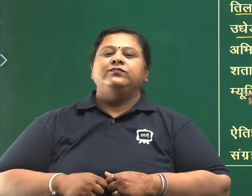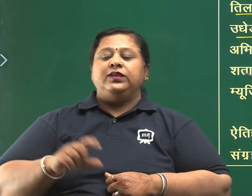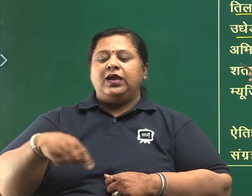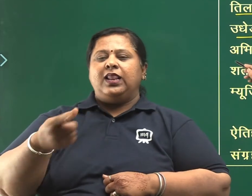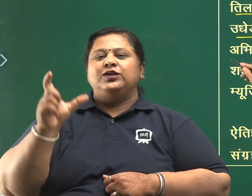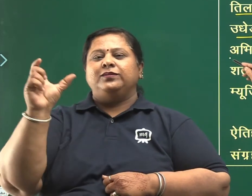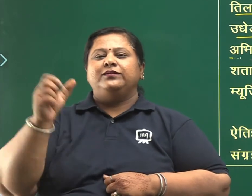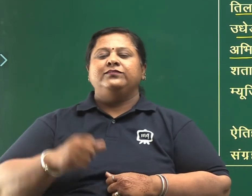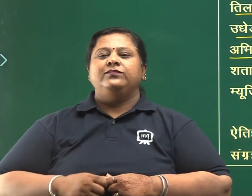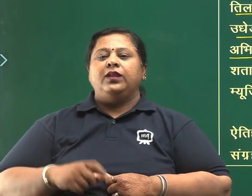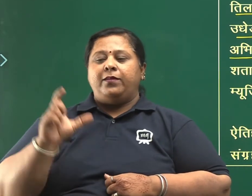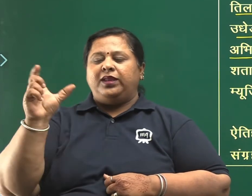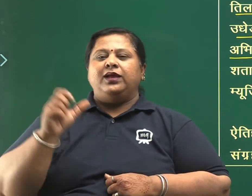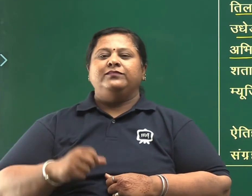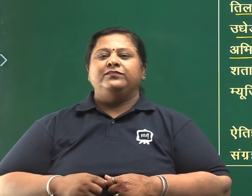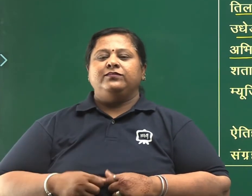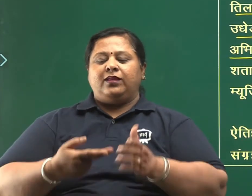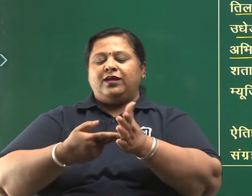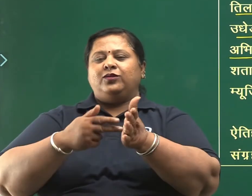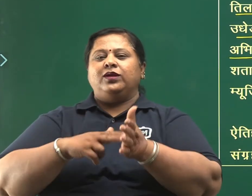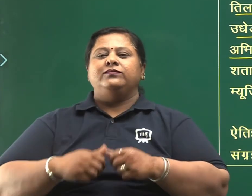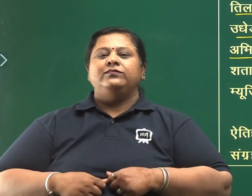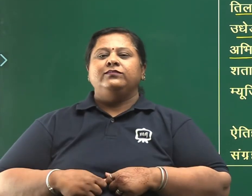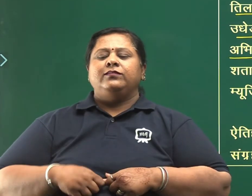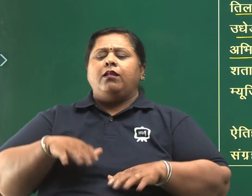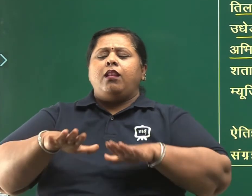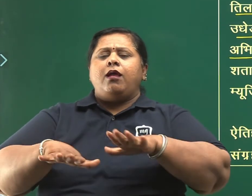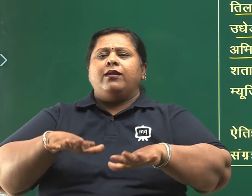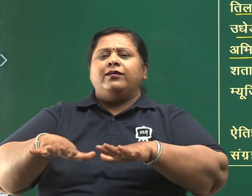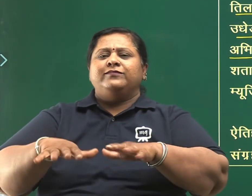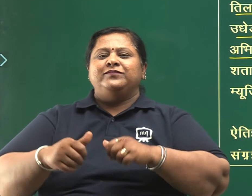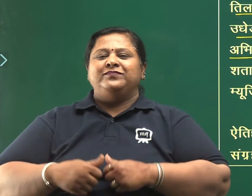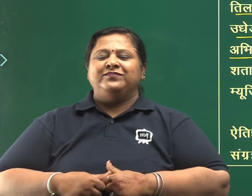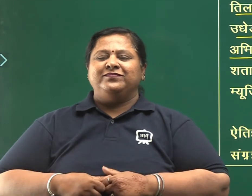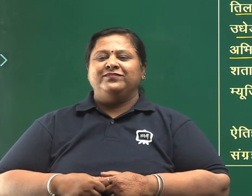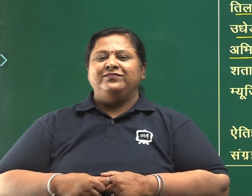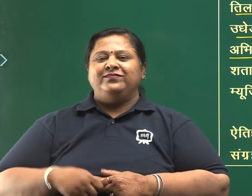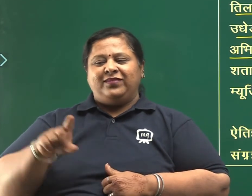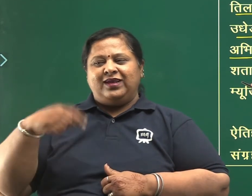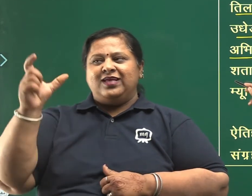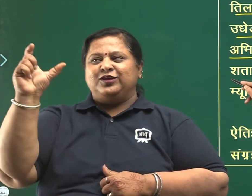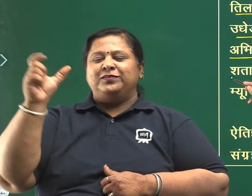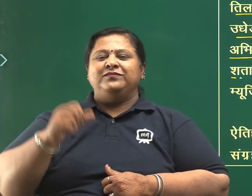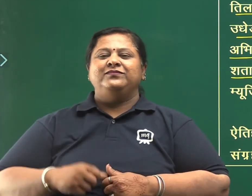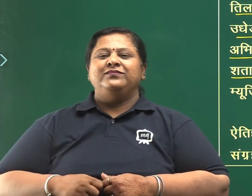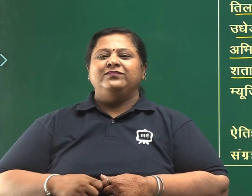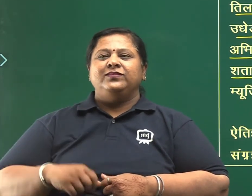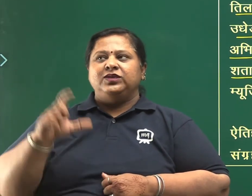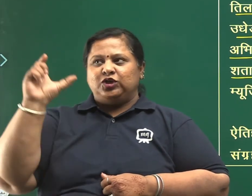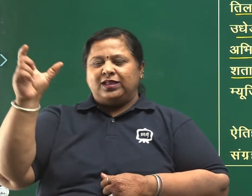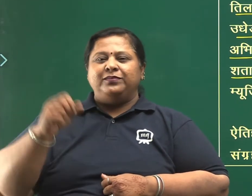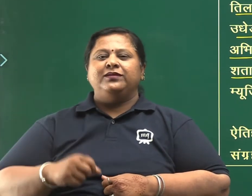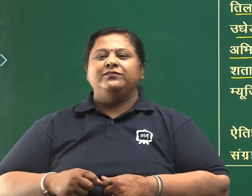अगला शब्द अभिनय, अर्थ होगा नाटक। अगला शब्द